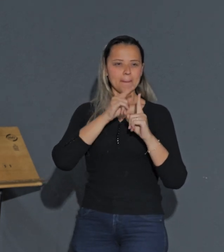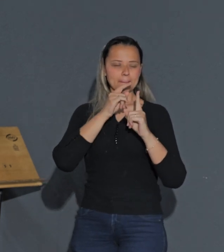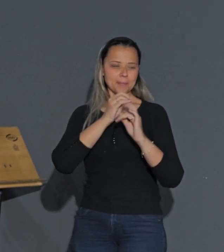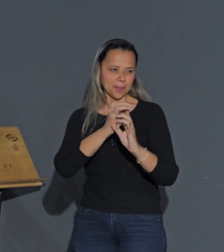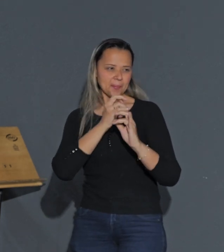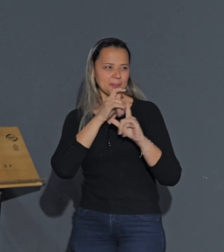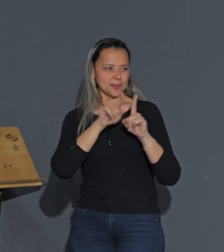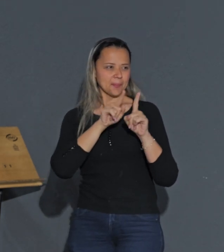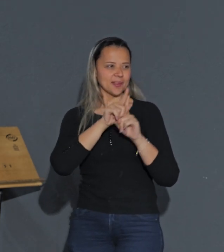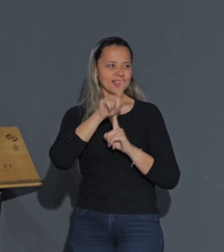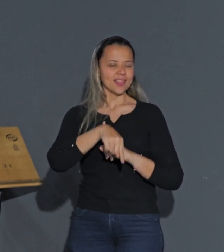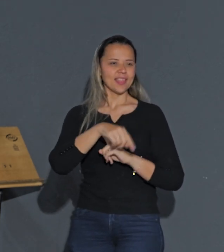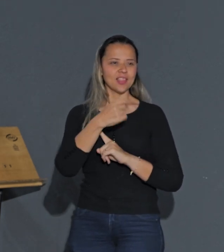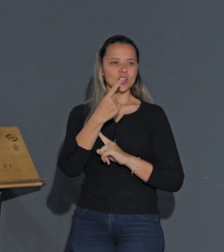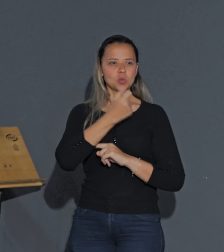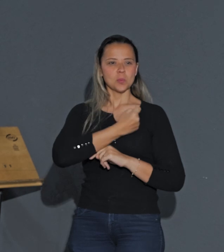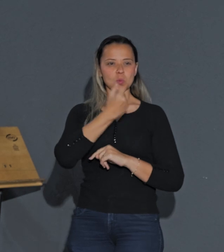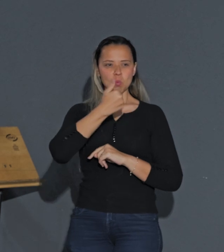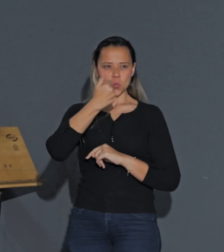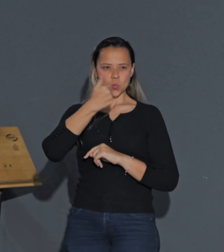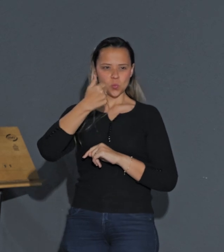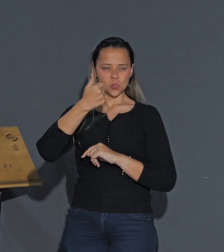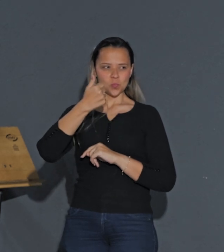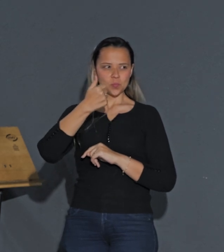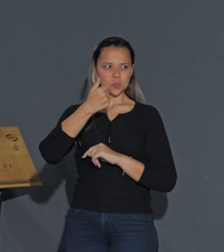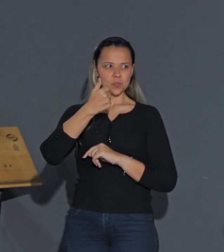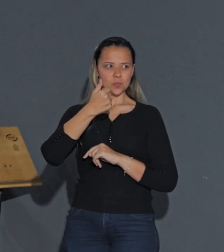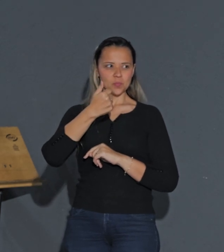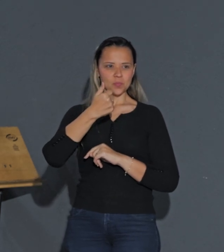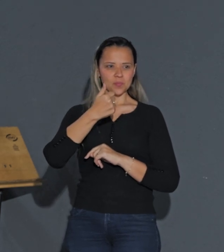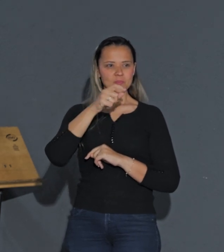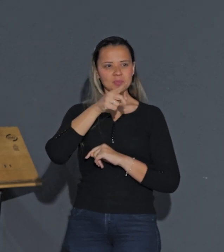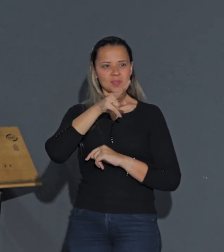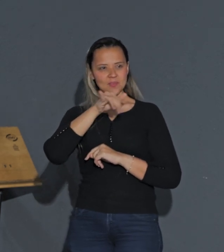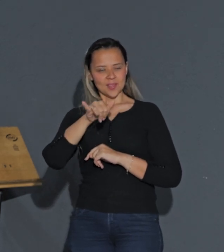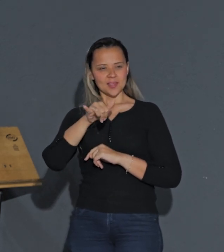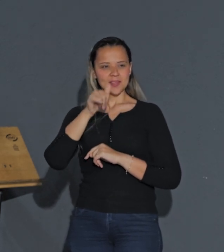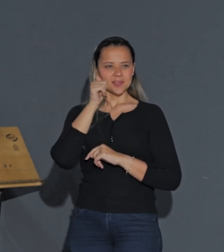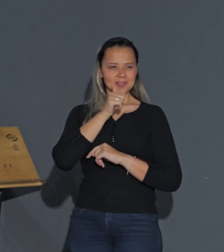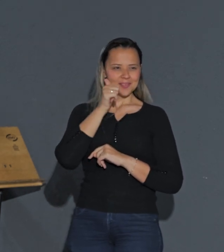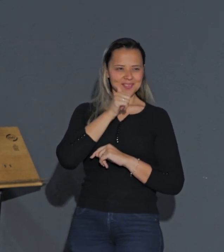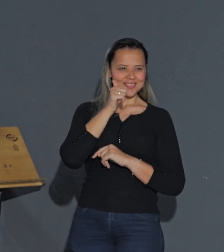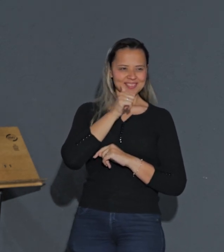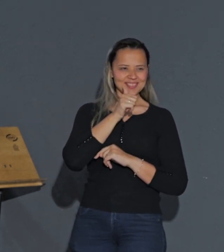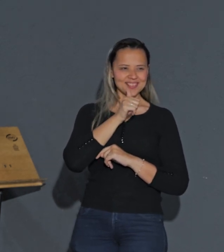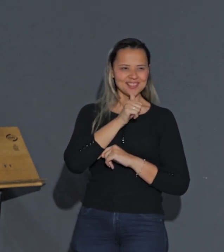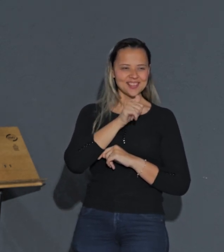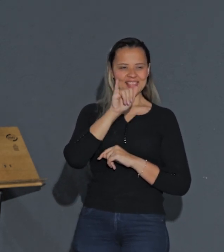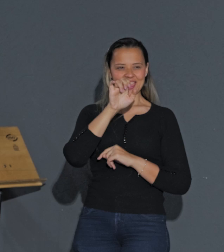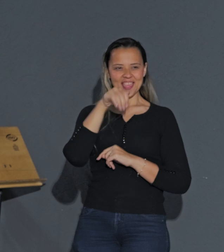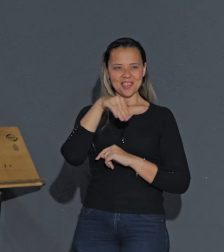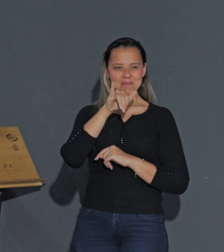piano, que é a sonata número 1 do Jean Lefebvre, que vai ser pela... O primeiro clarinete, a